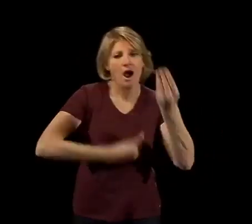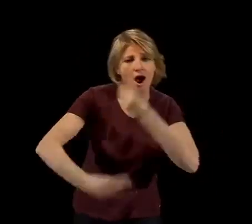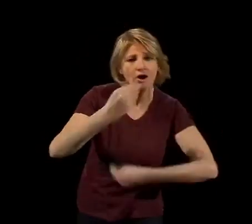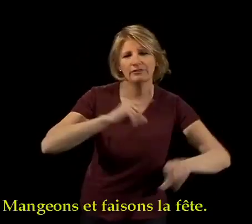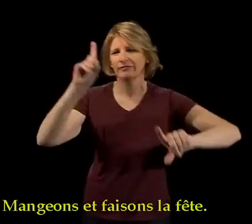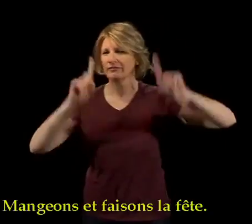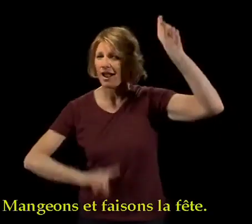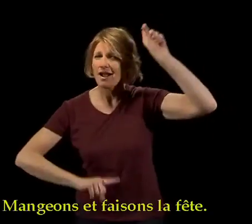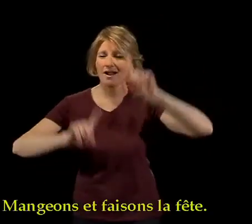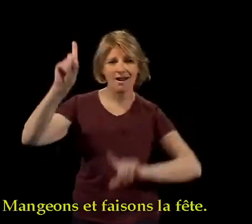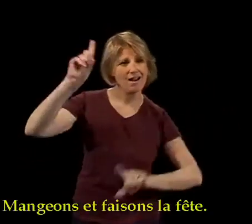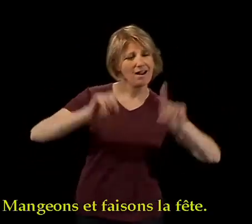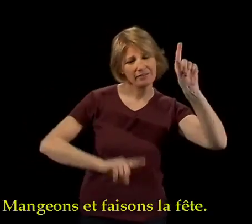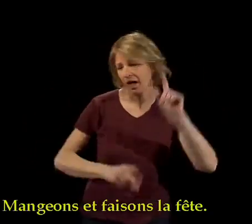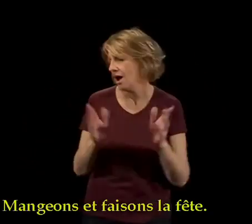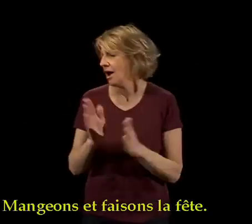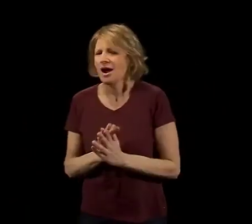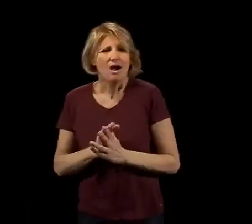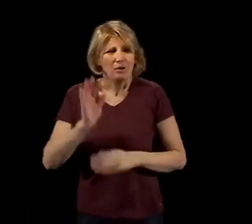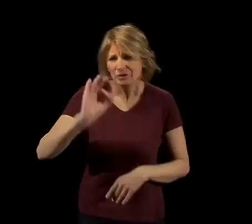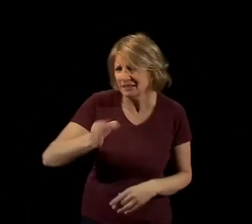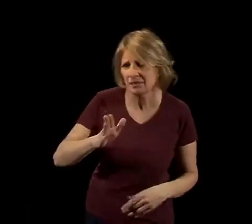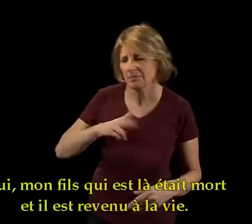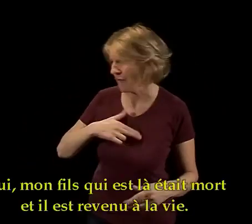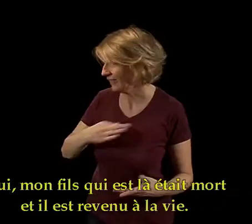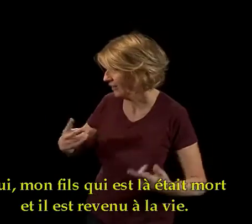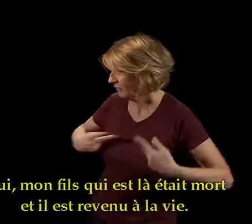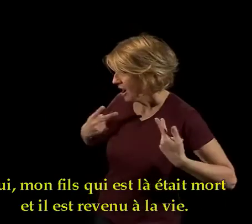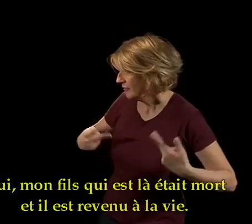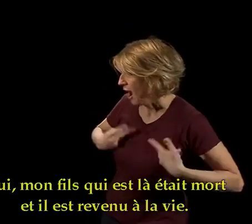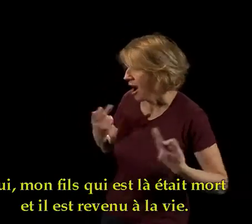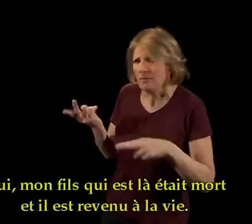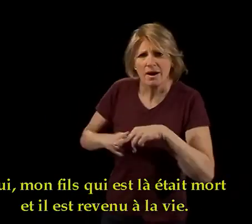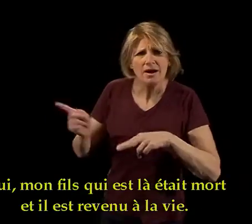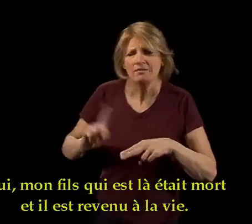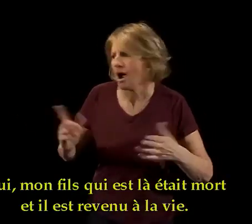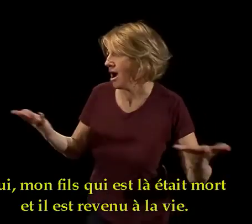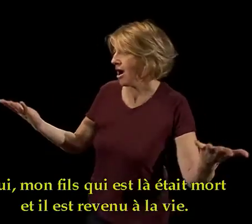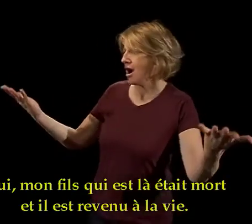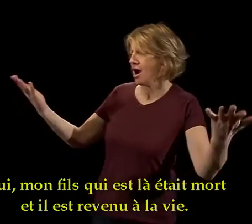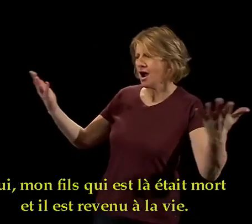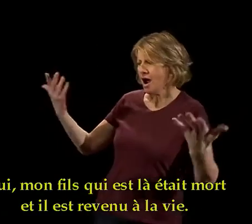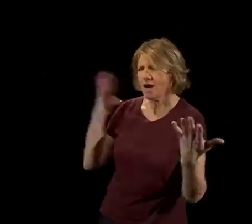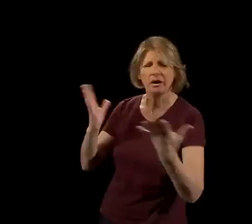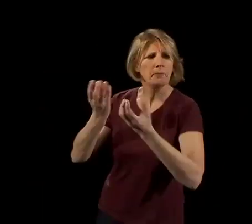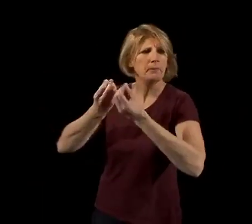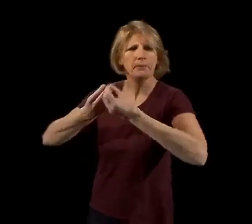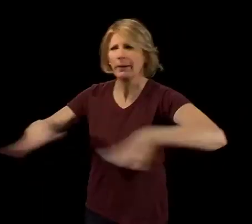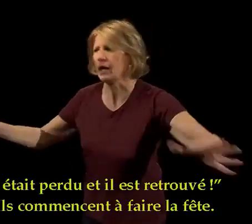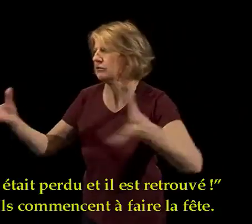Mangeons et faisons la fête. Oui, mon fils qui est là était mort et il est revenu à la vie. Il était perdu